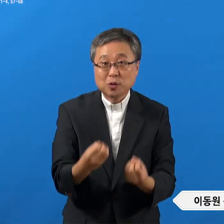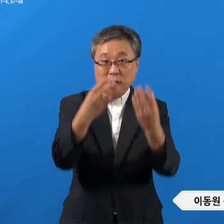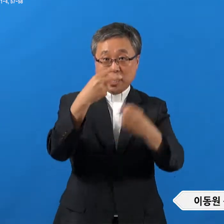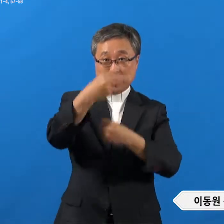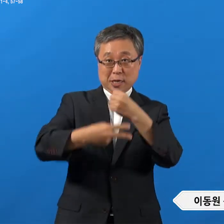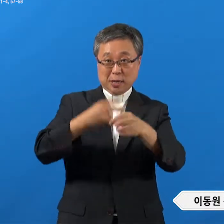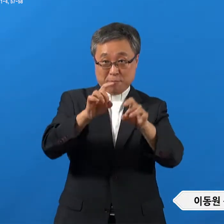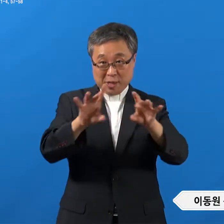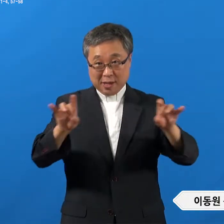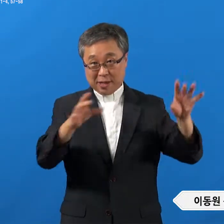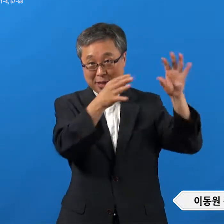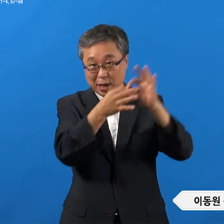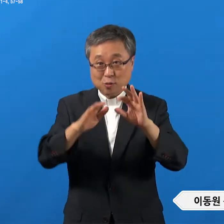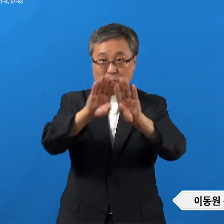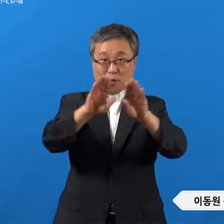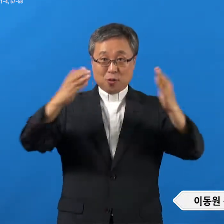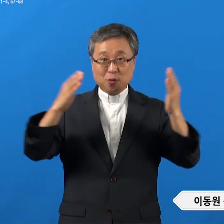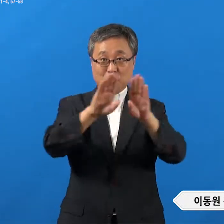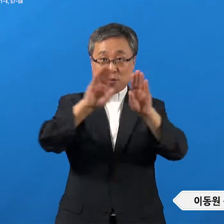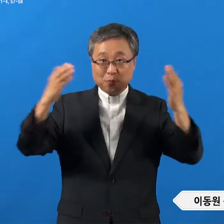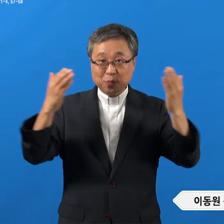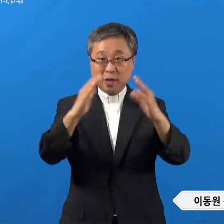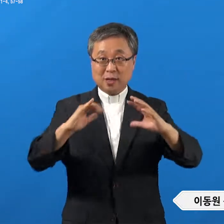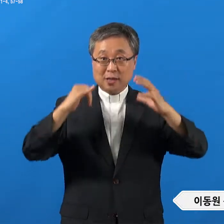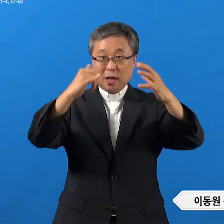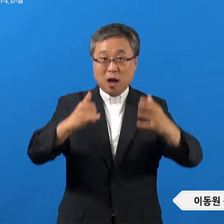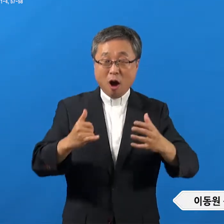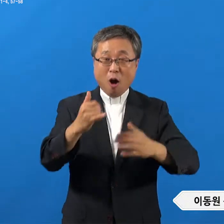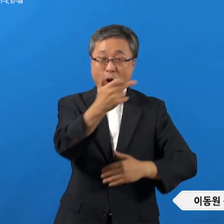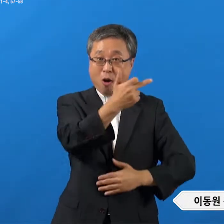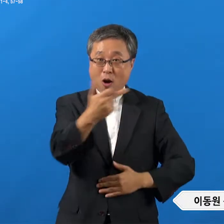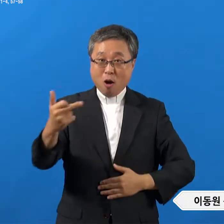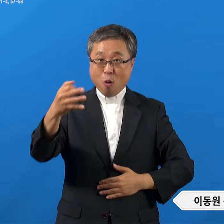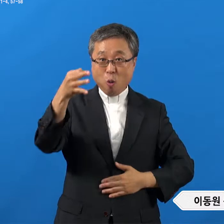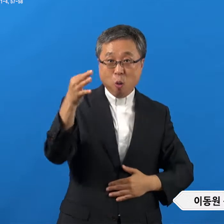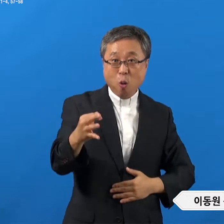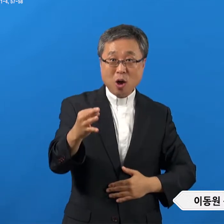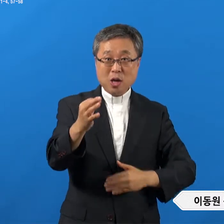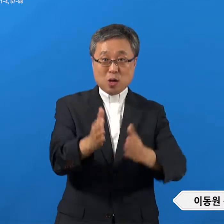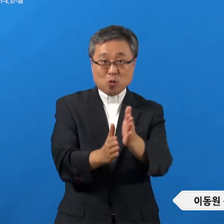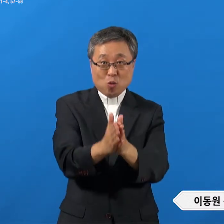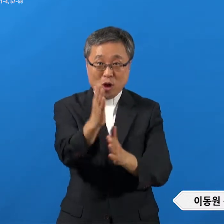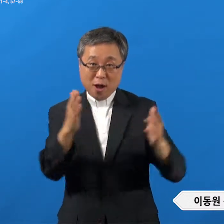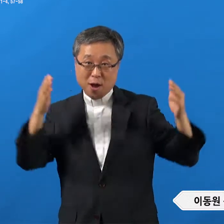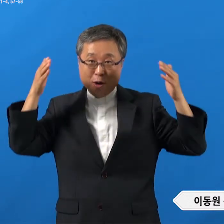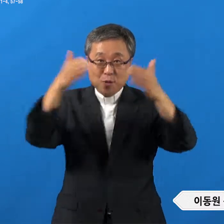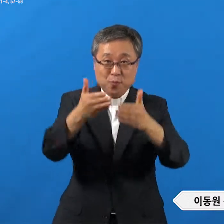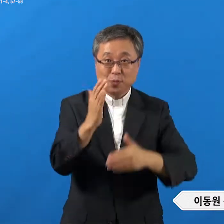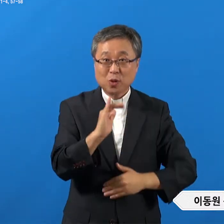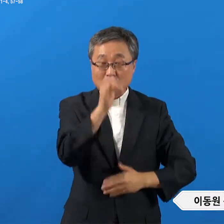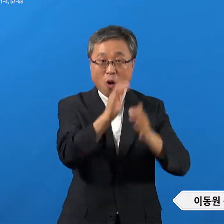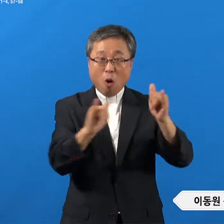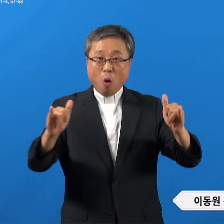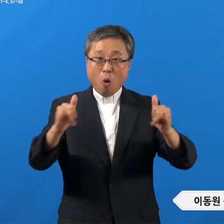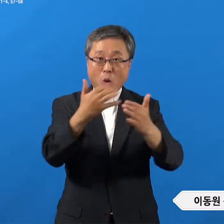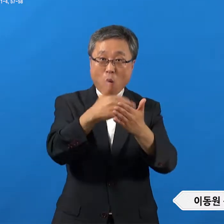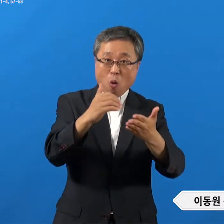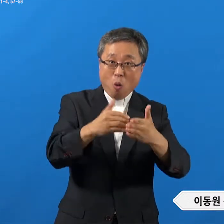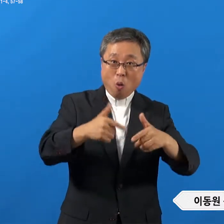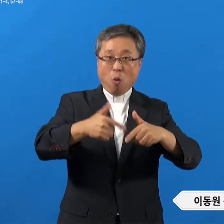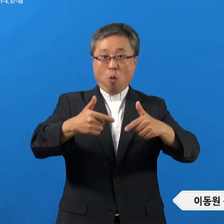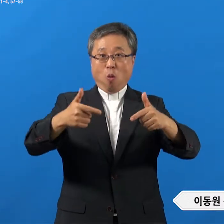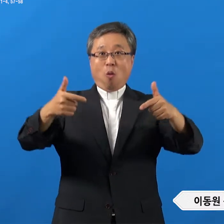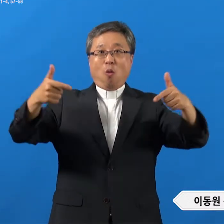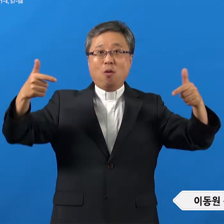정기적으로 개최되었습니다. 당시 세상의 거대한 부가 이 도시에 집중되고 있었고 인구는 날로